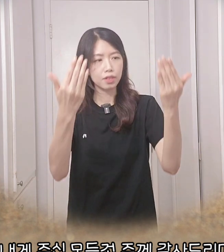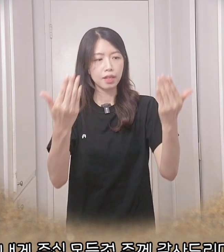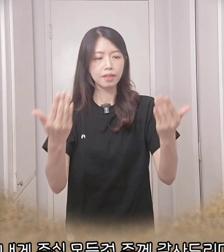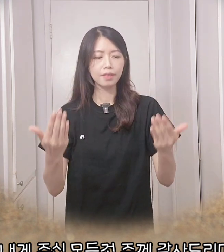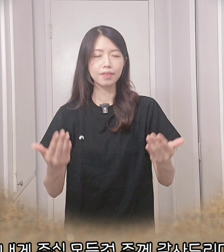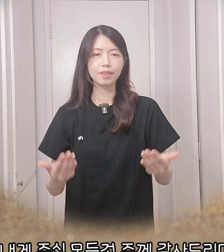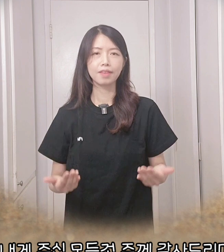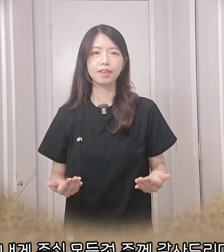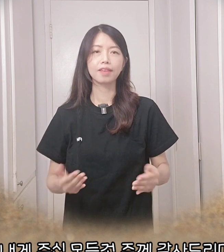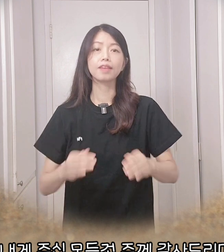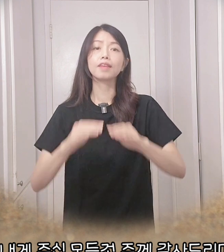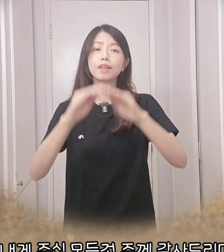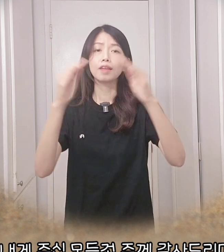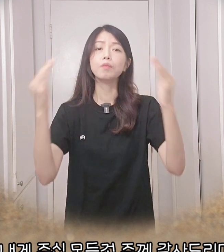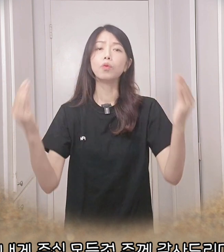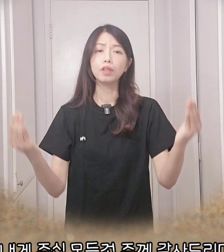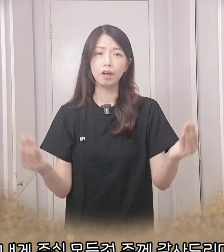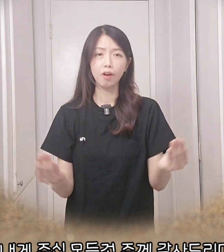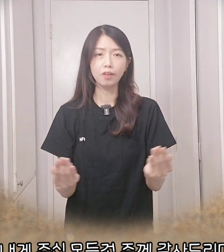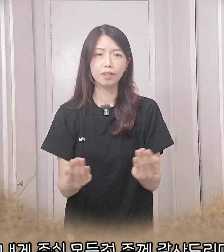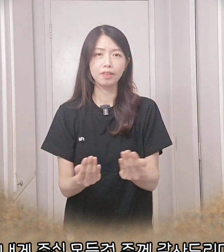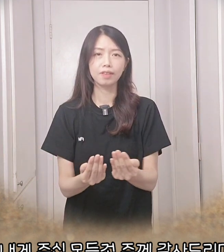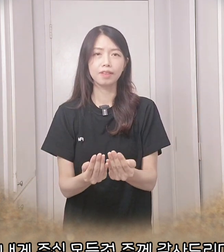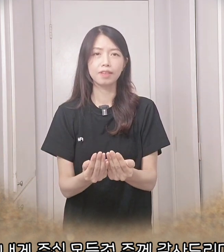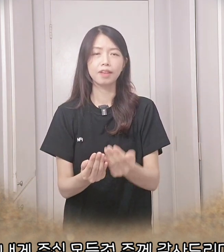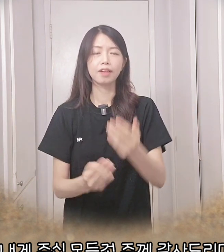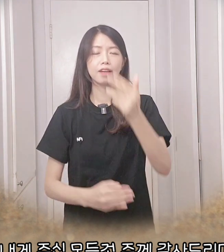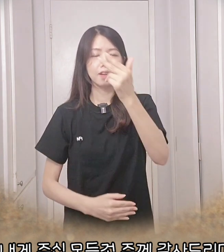내게 주신 모든 것